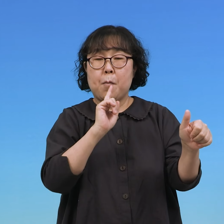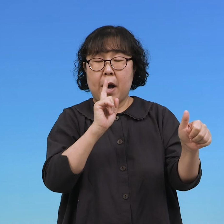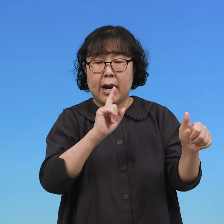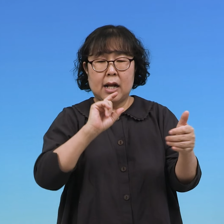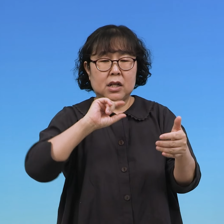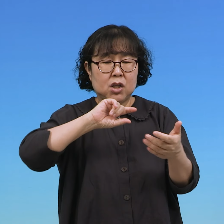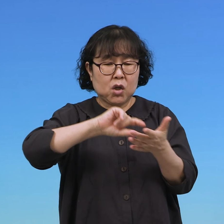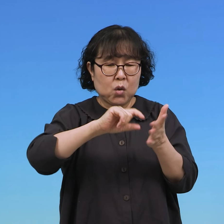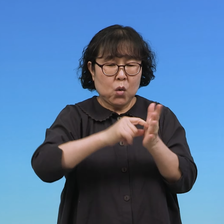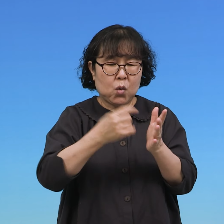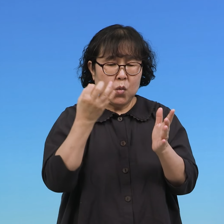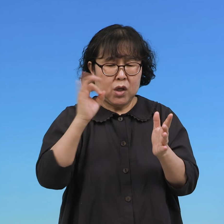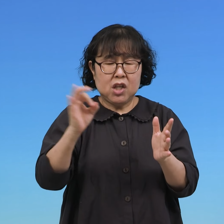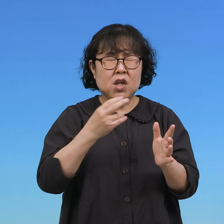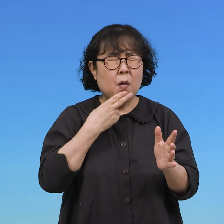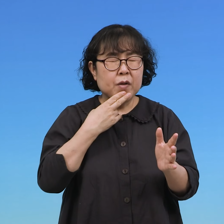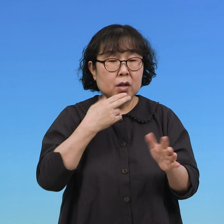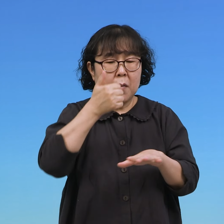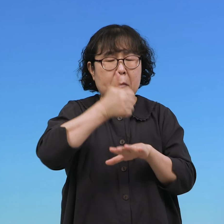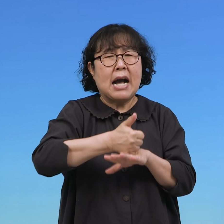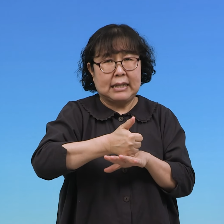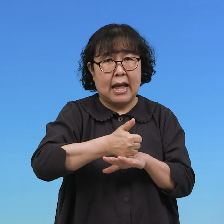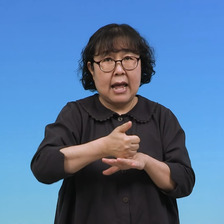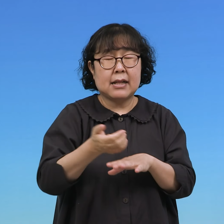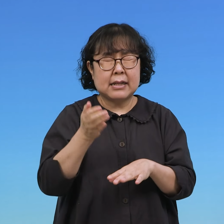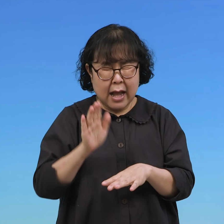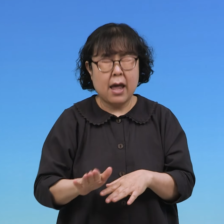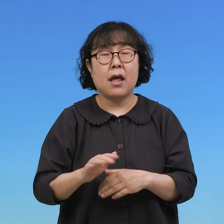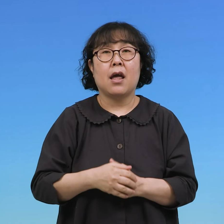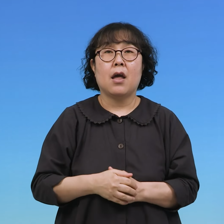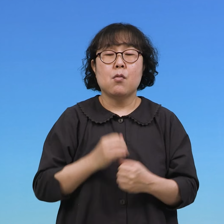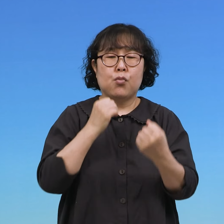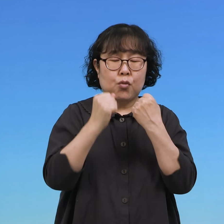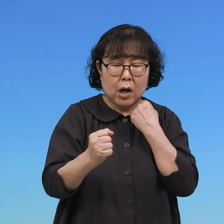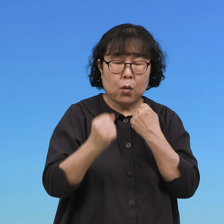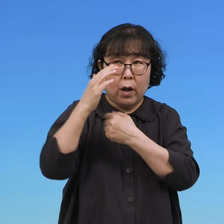그렇게 인정받지 못하던 막내였는데 하나님은